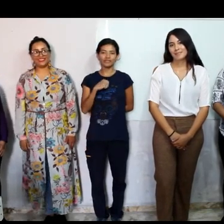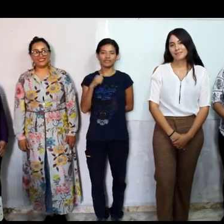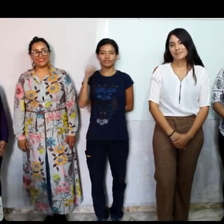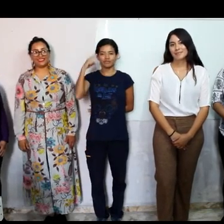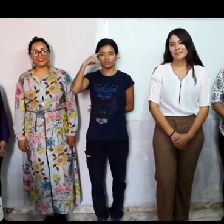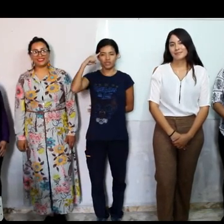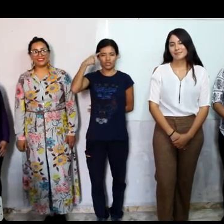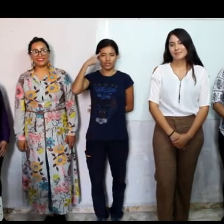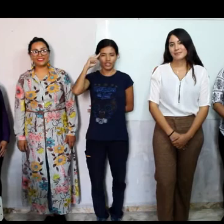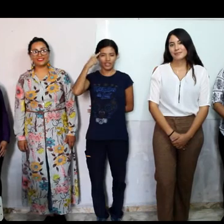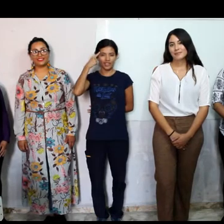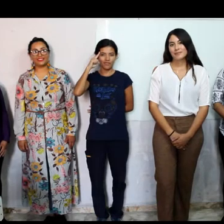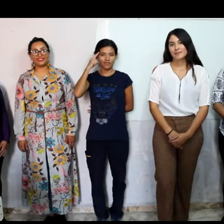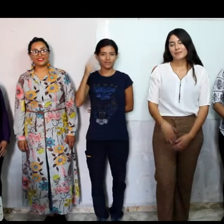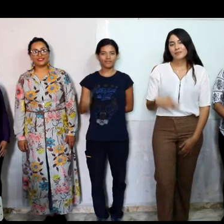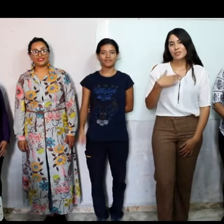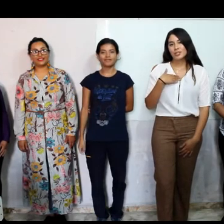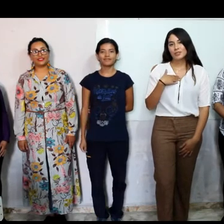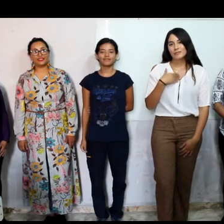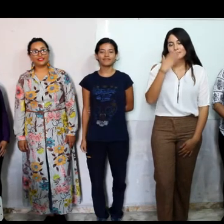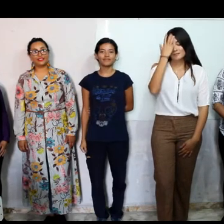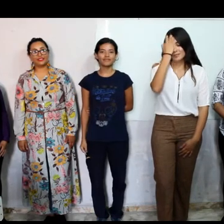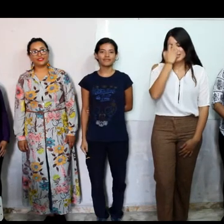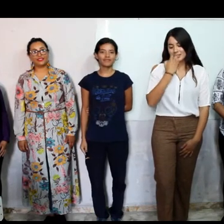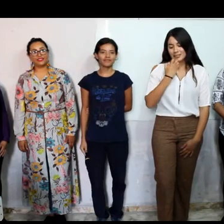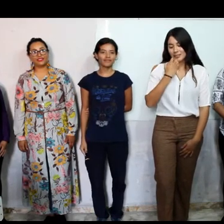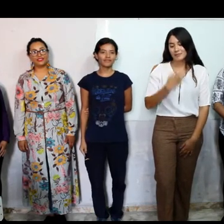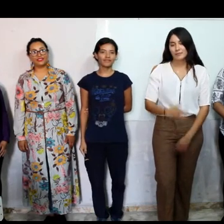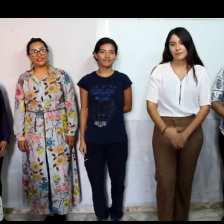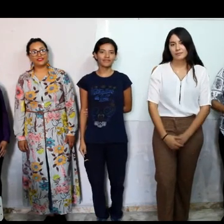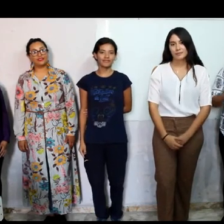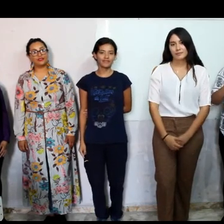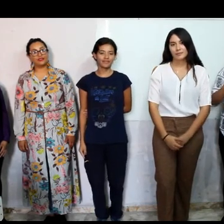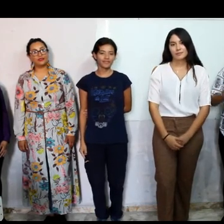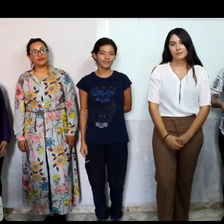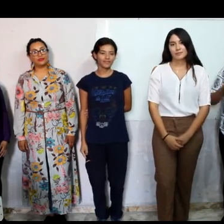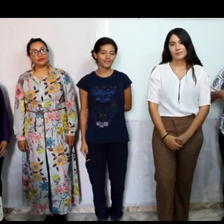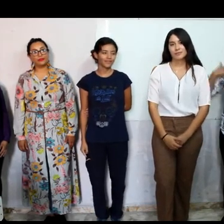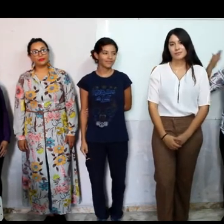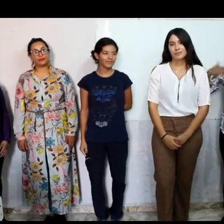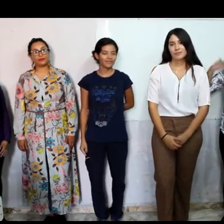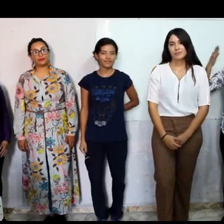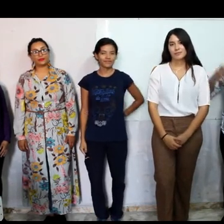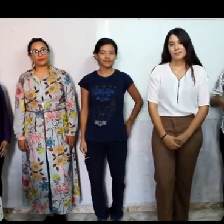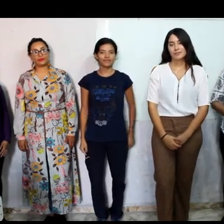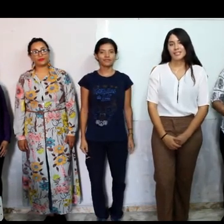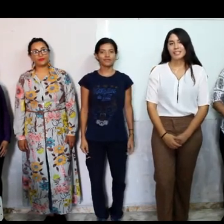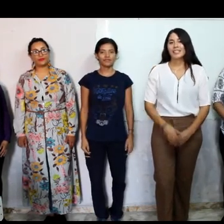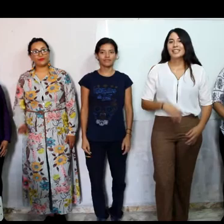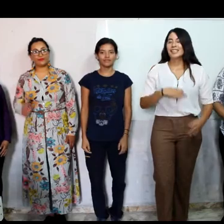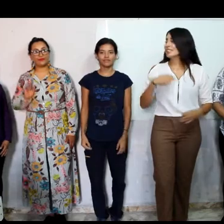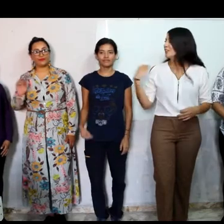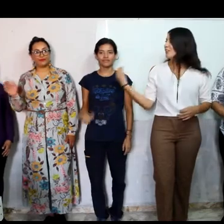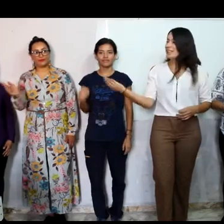enojada. Yo triste. Yo muy alegre. Y todas